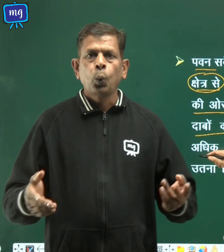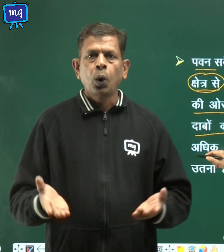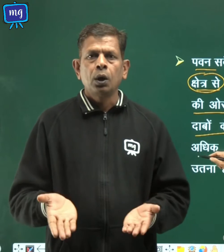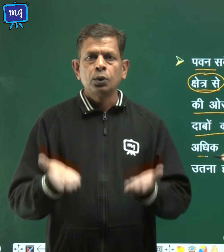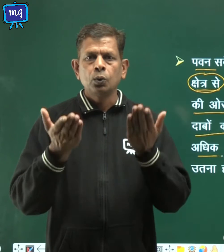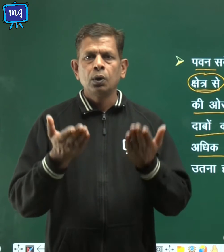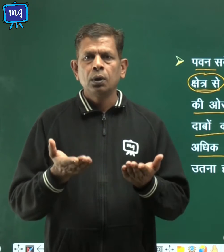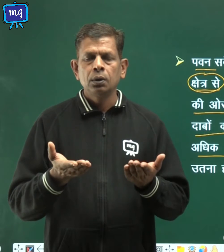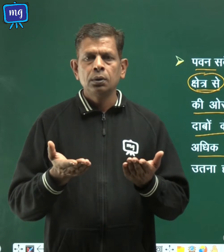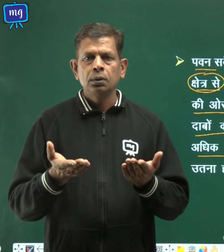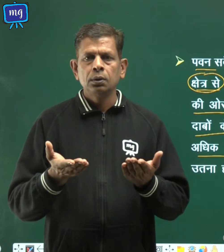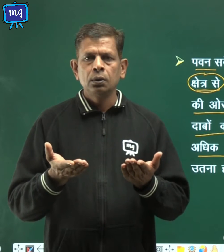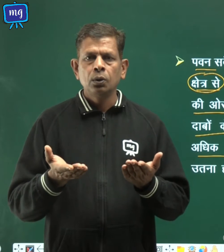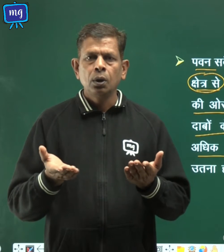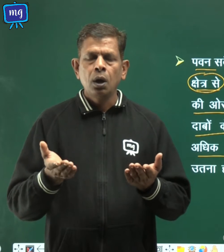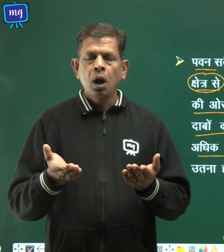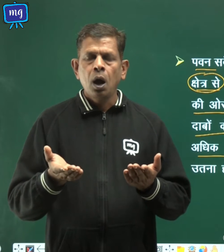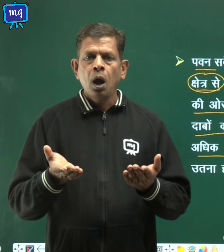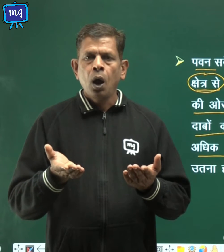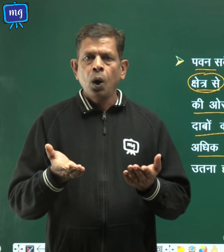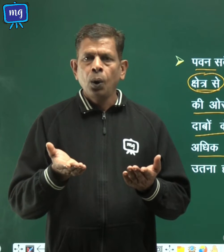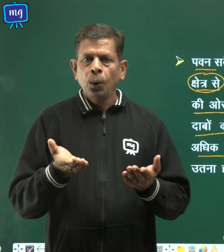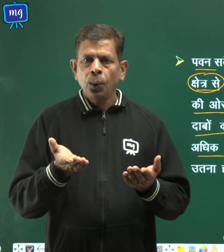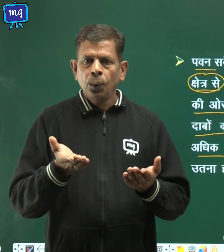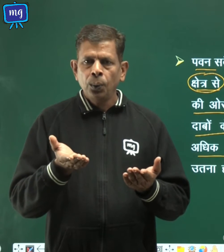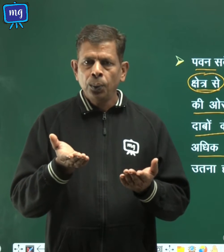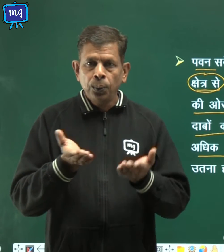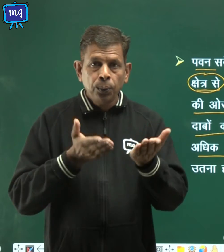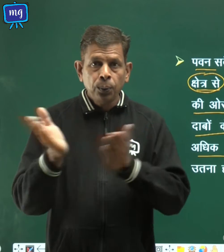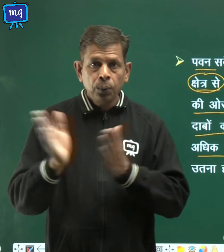अधिक होगा, पवन का वेग